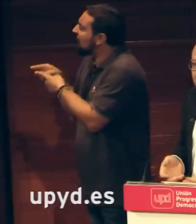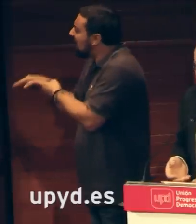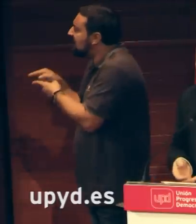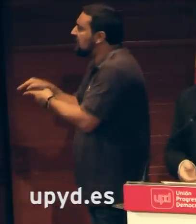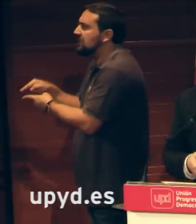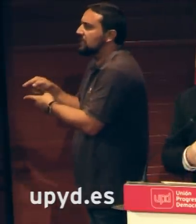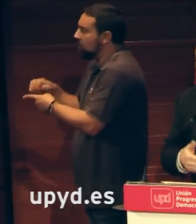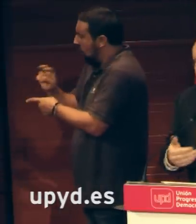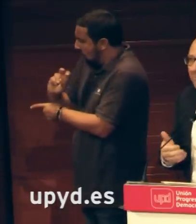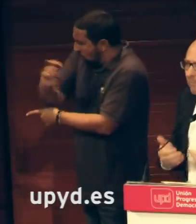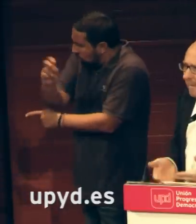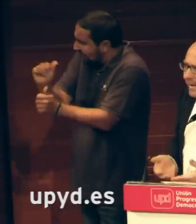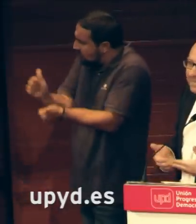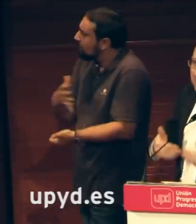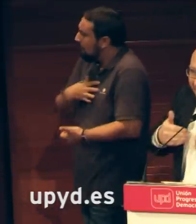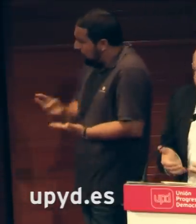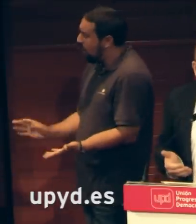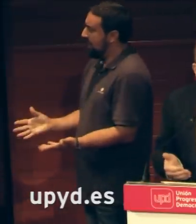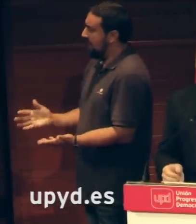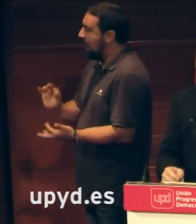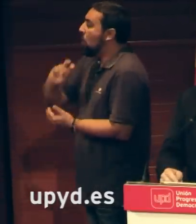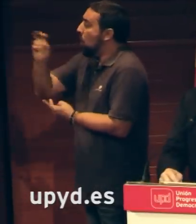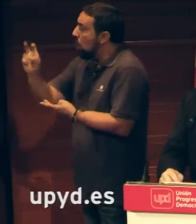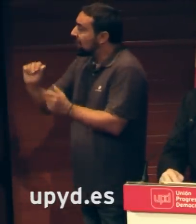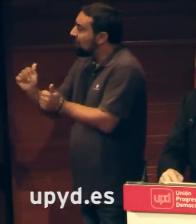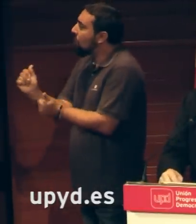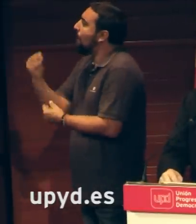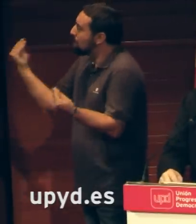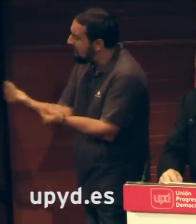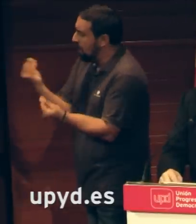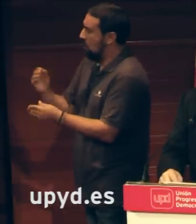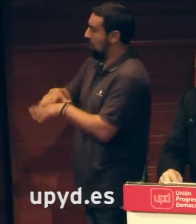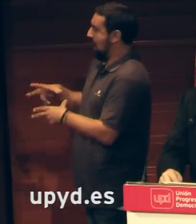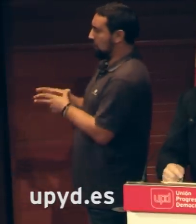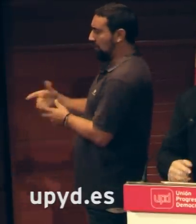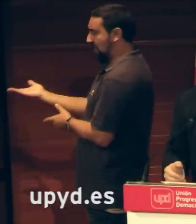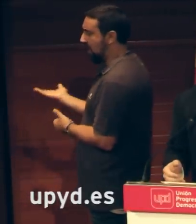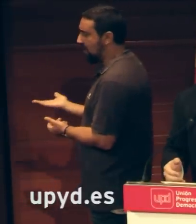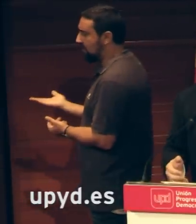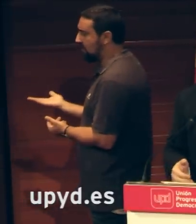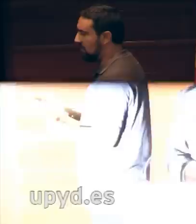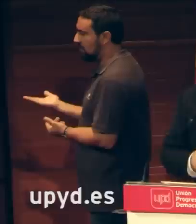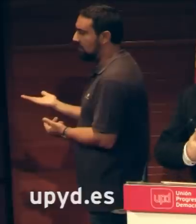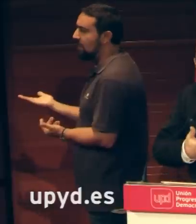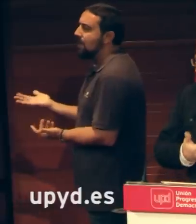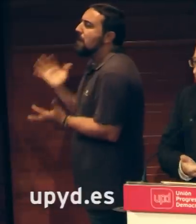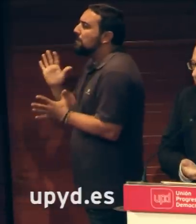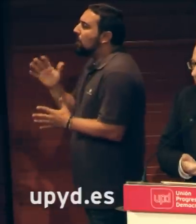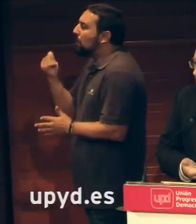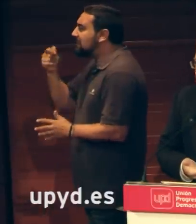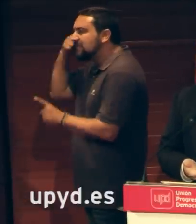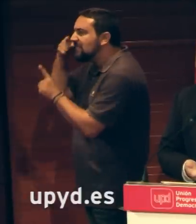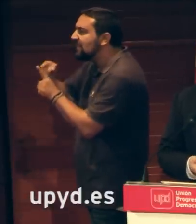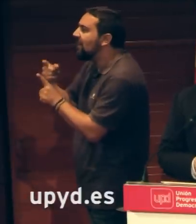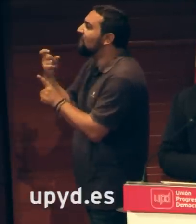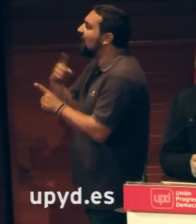otra manera? Porque hay muchas maneras mejores, además de organizar esta sociedad. Y, sobre todo, que lleguemos a un fondo